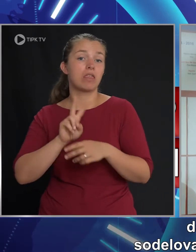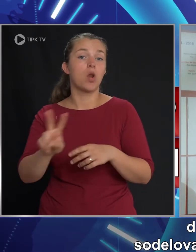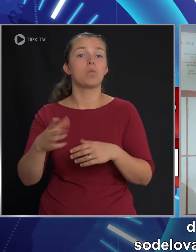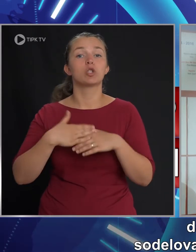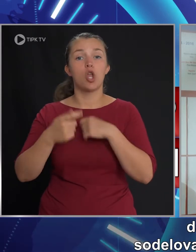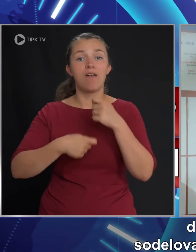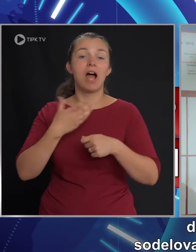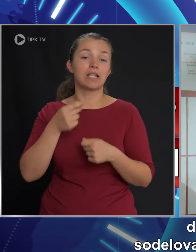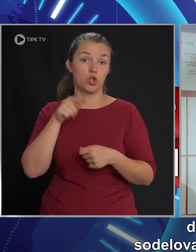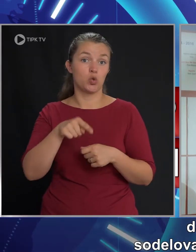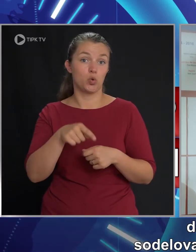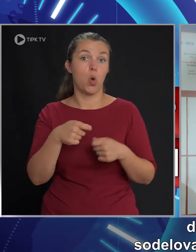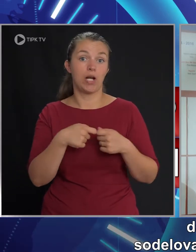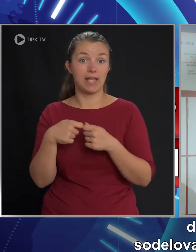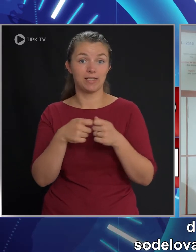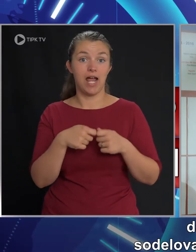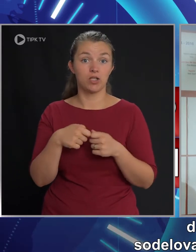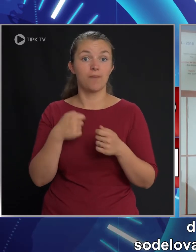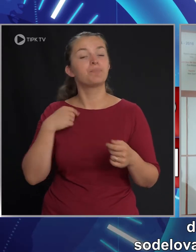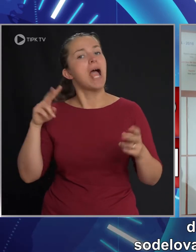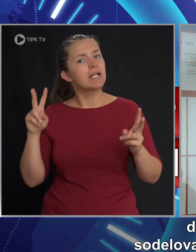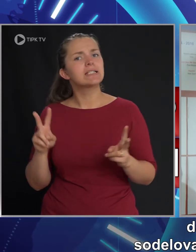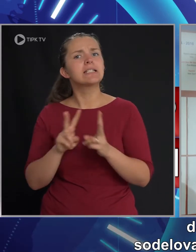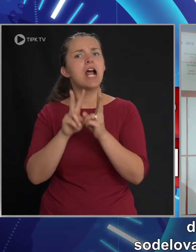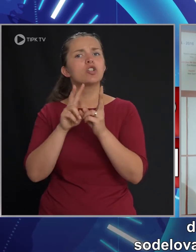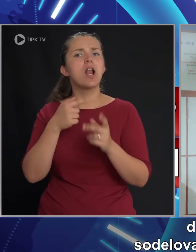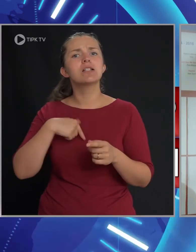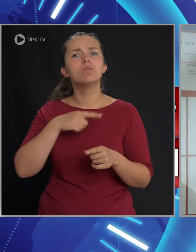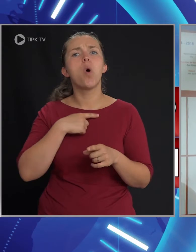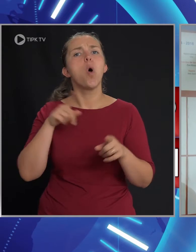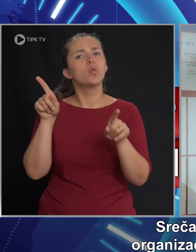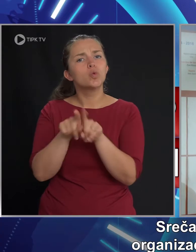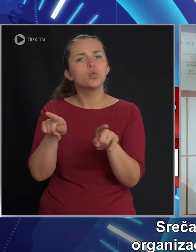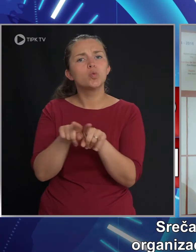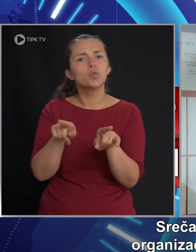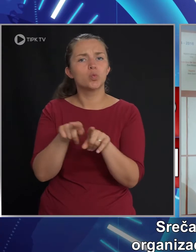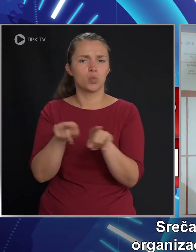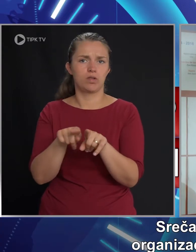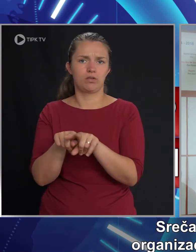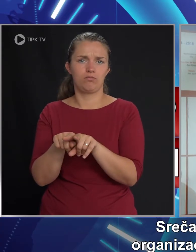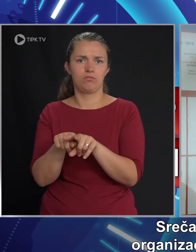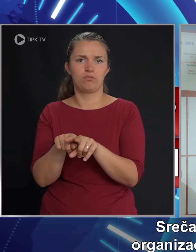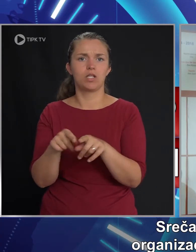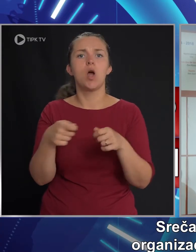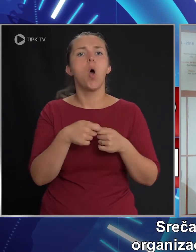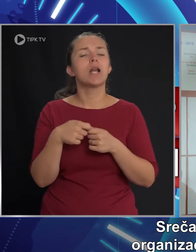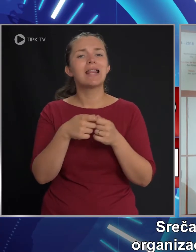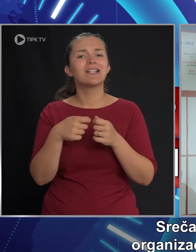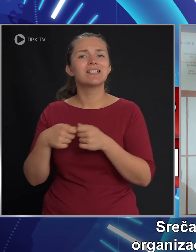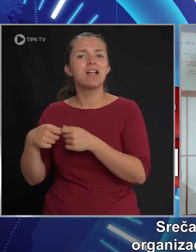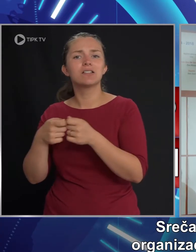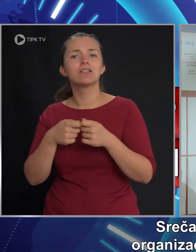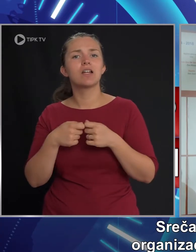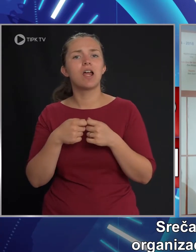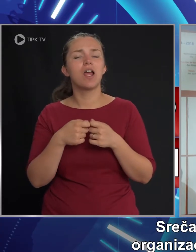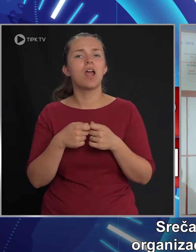da produži ova suradnja sa ovom institucijom. A pored toga, mi smo sada upoznali i sreli se